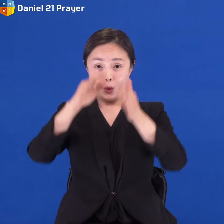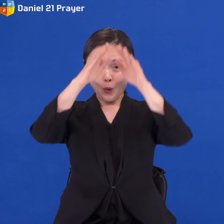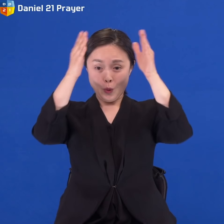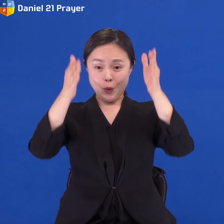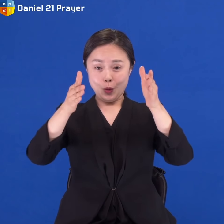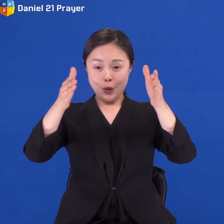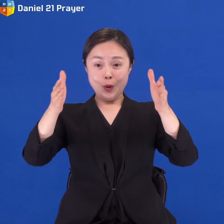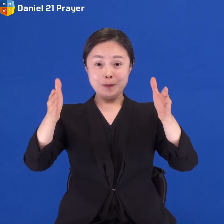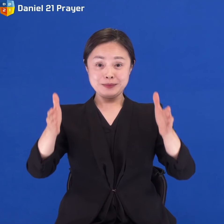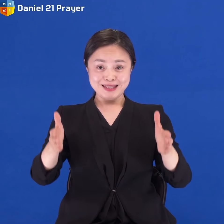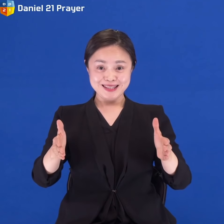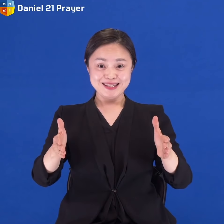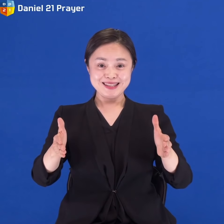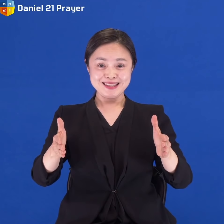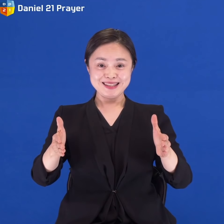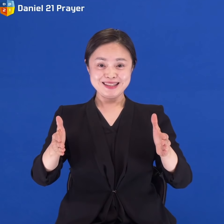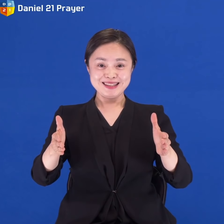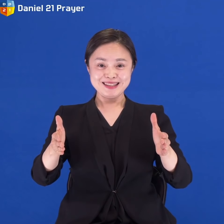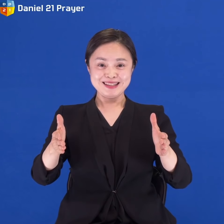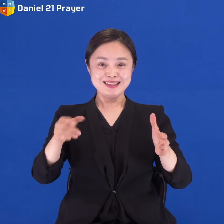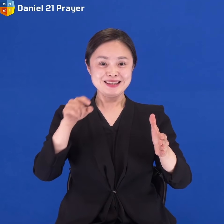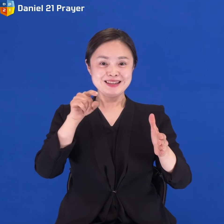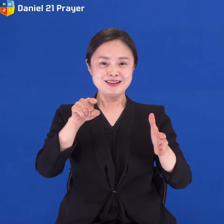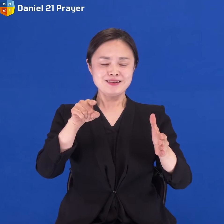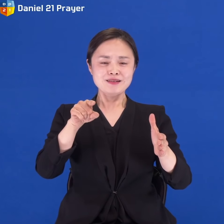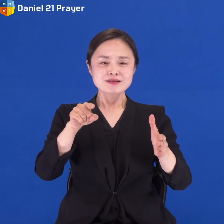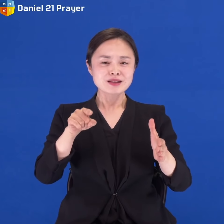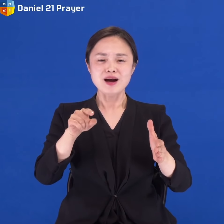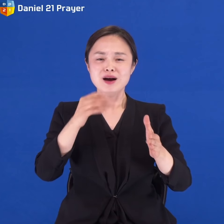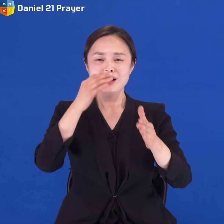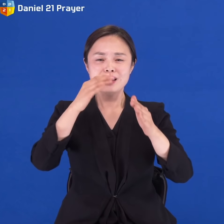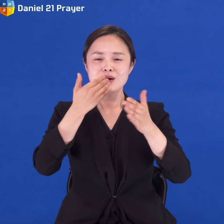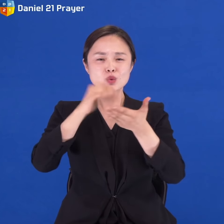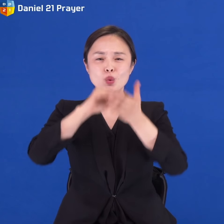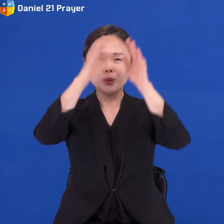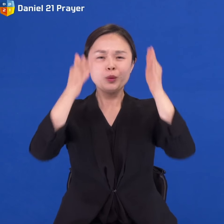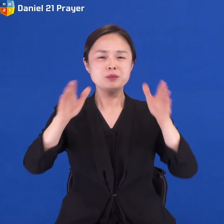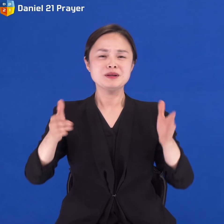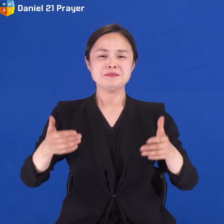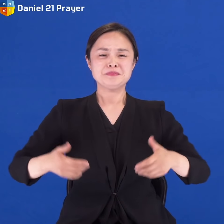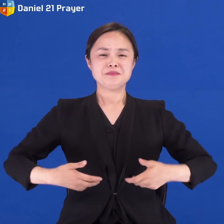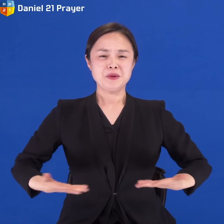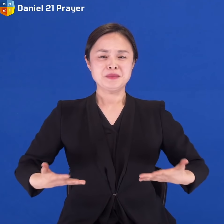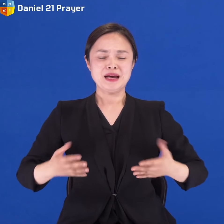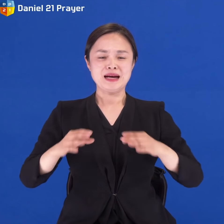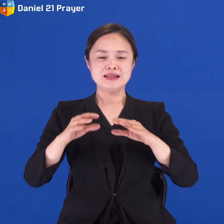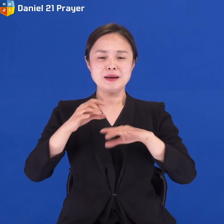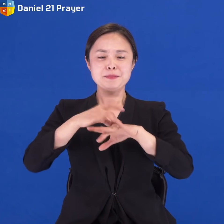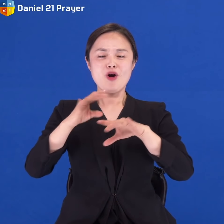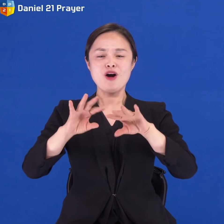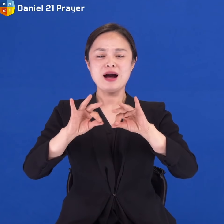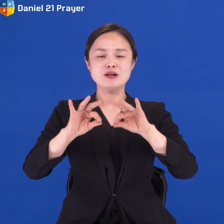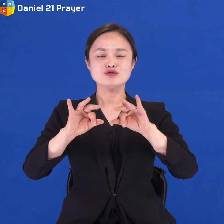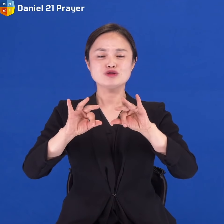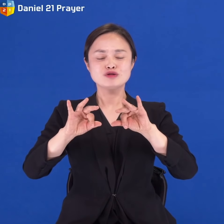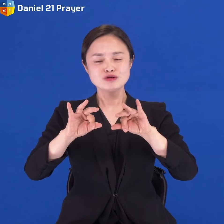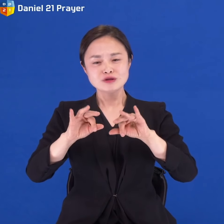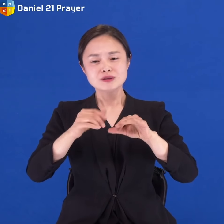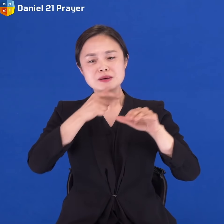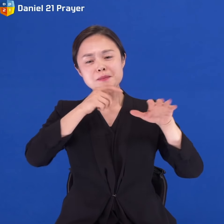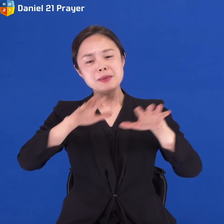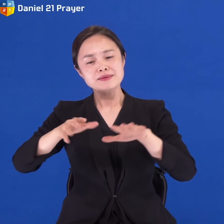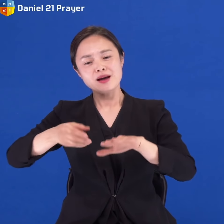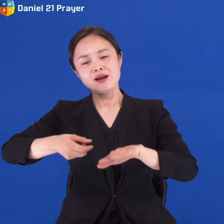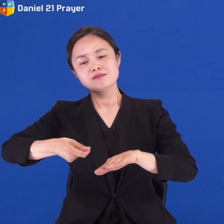없어. 안 해도 돼. 그냥 가루 만들어갖고 저 바닷가 물고기 밥 만들어주면 돼. 이렇게 했던 사람인데 무슨